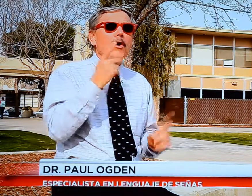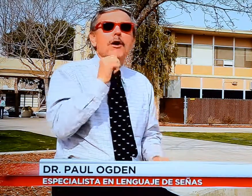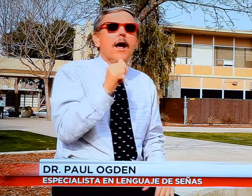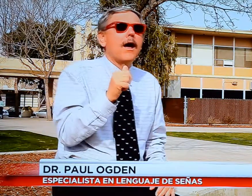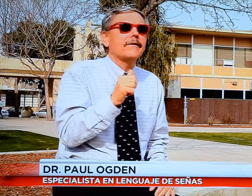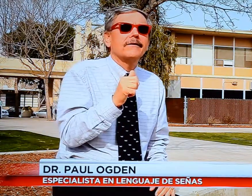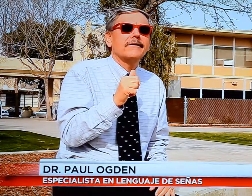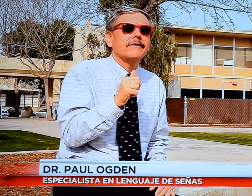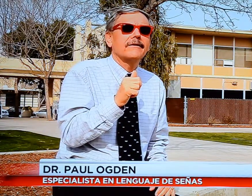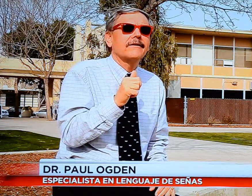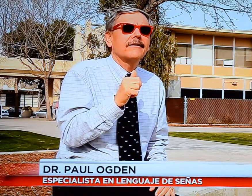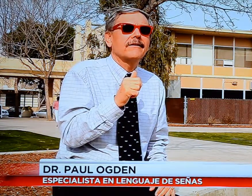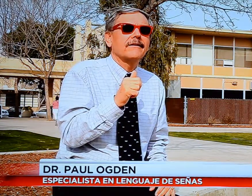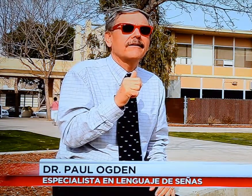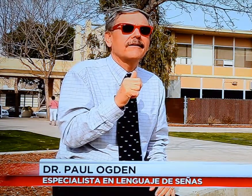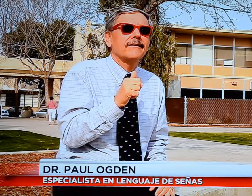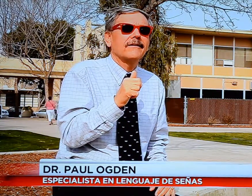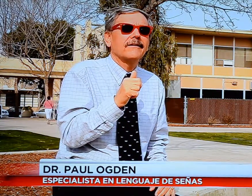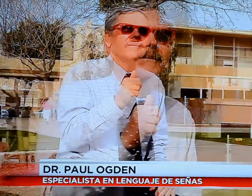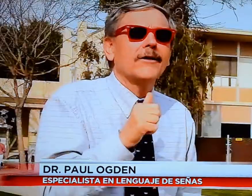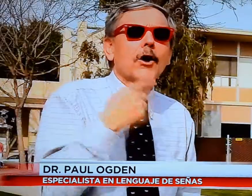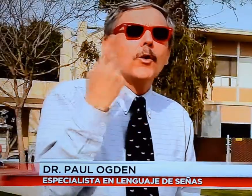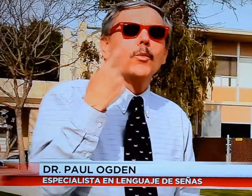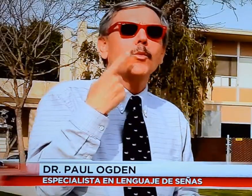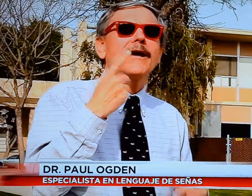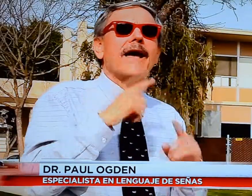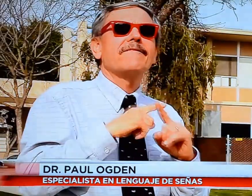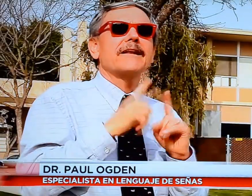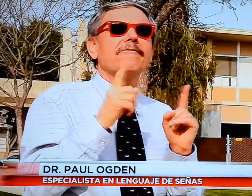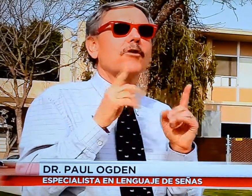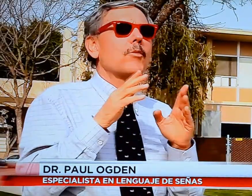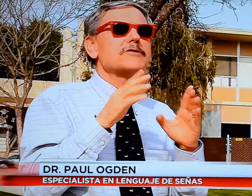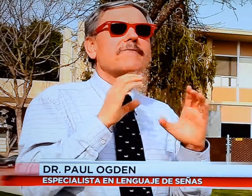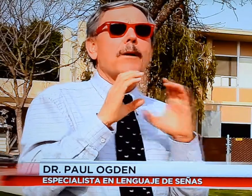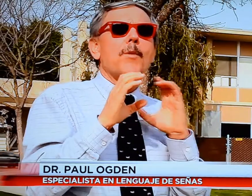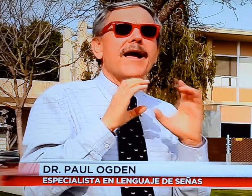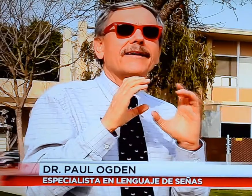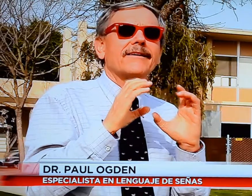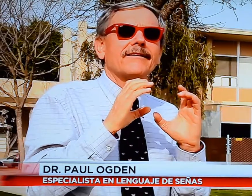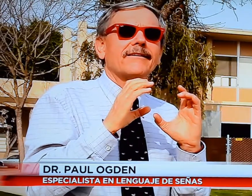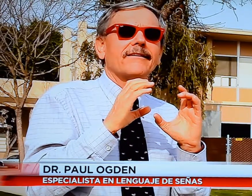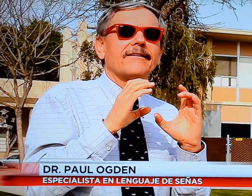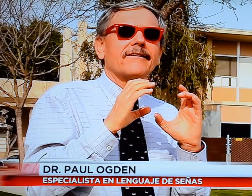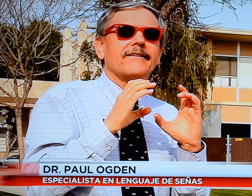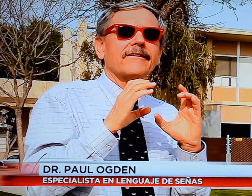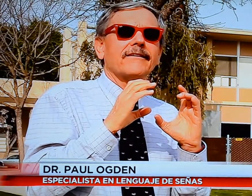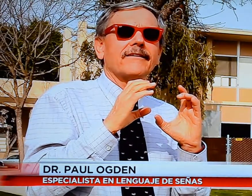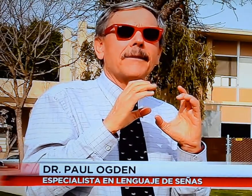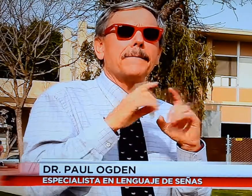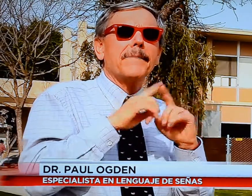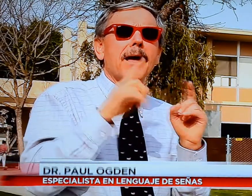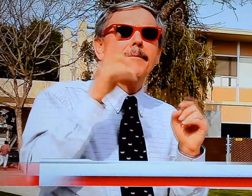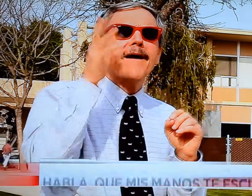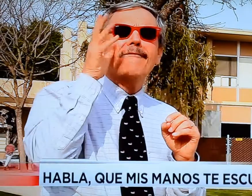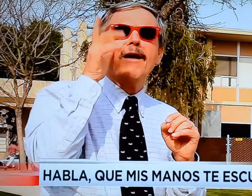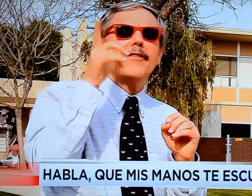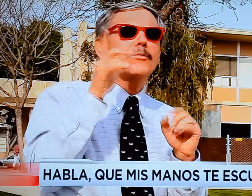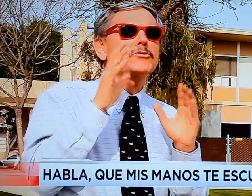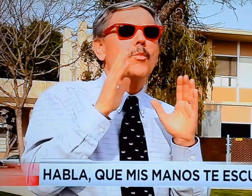Aunque no podamos oír, no somos diferentes. Solo tenemos otra forma de comunicarnos. El doctor Oden desde sus